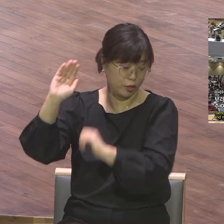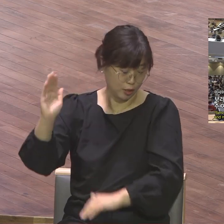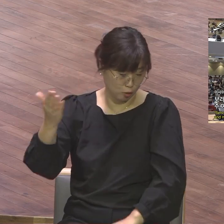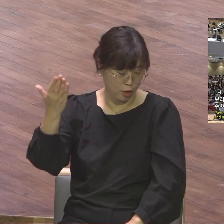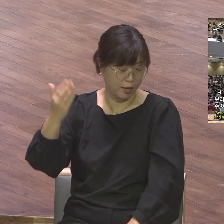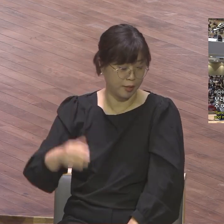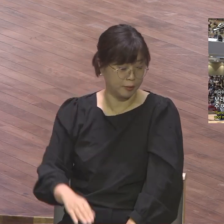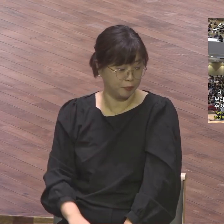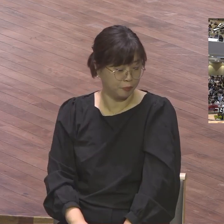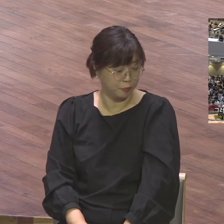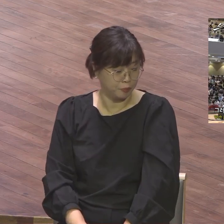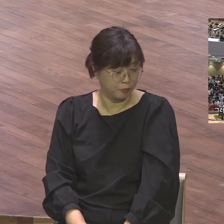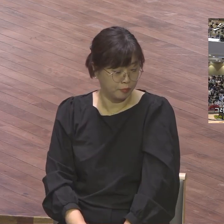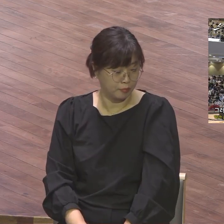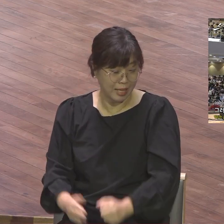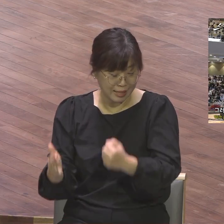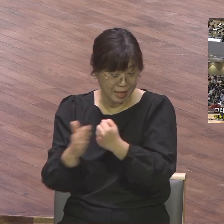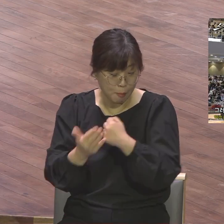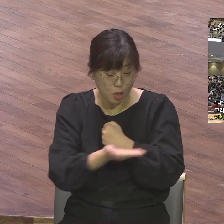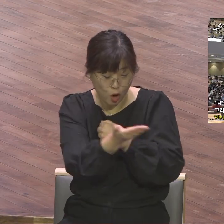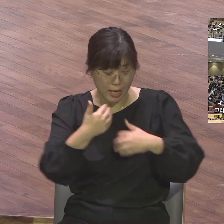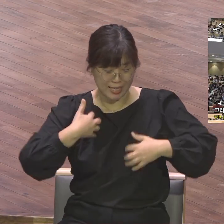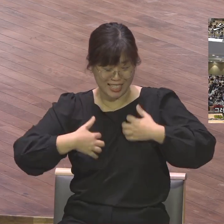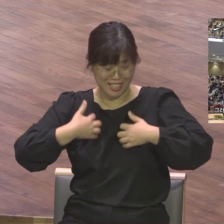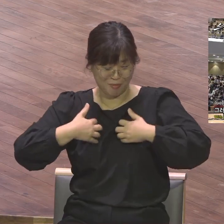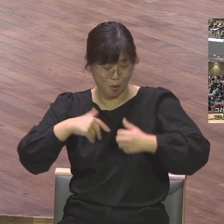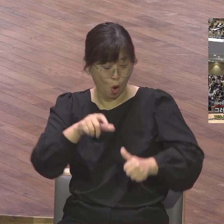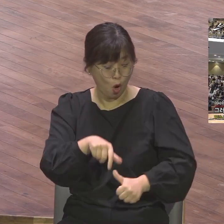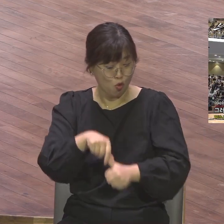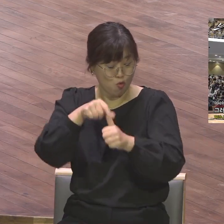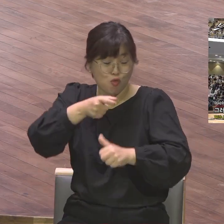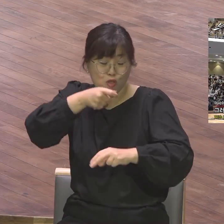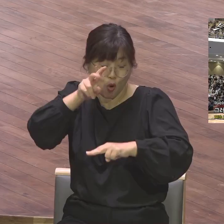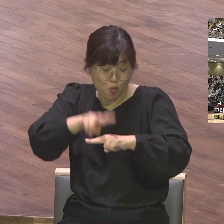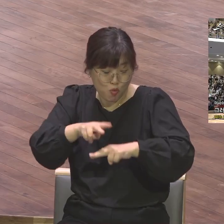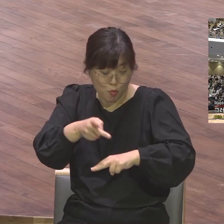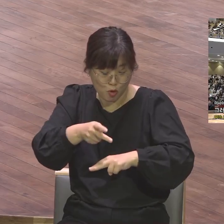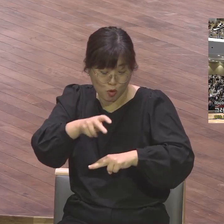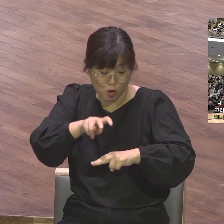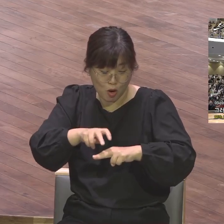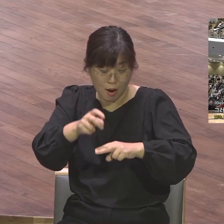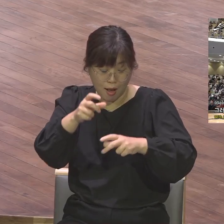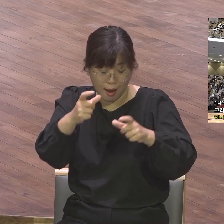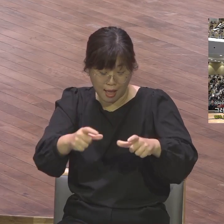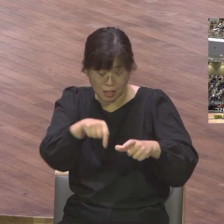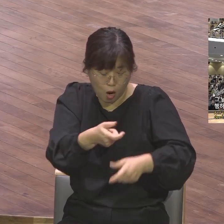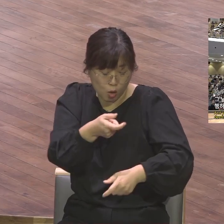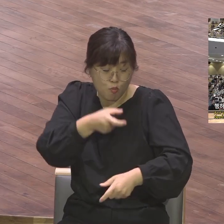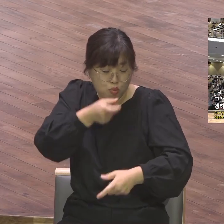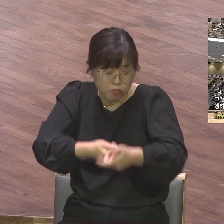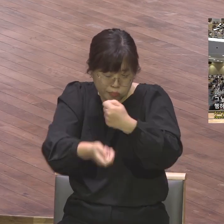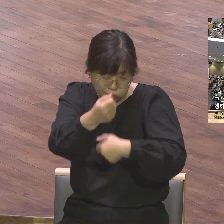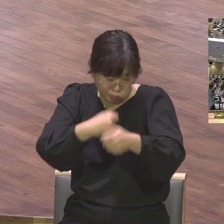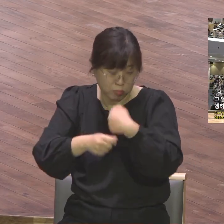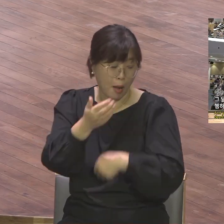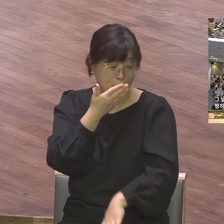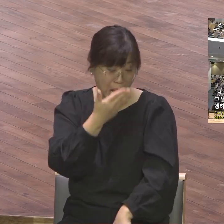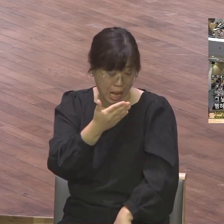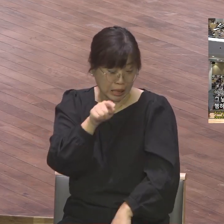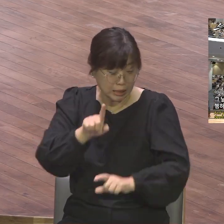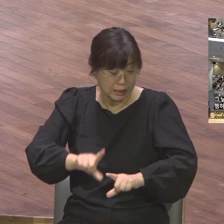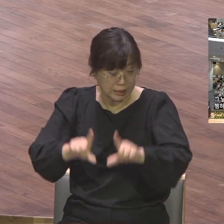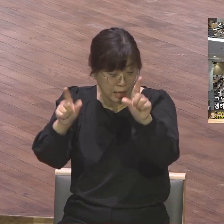나의 구원이심이라. 그러므로 너희가 기쁨으로 구원의 우물들에서 물을 길어이로다.